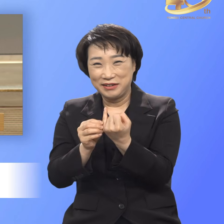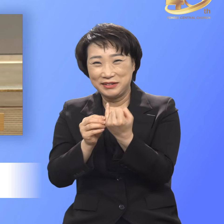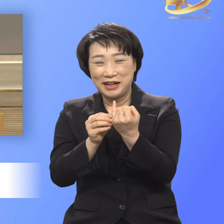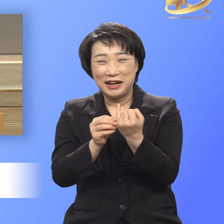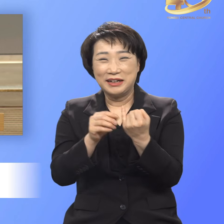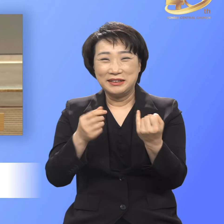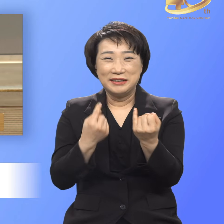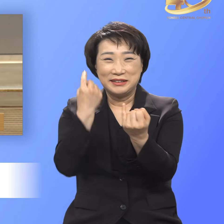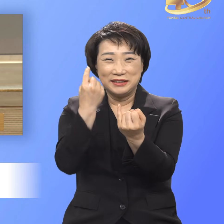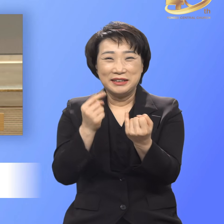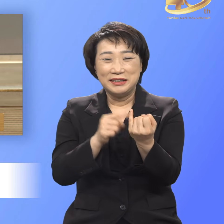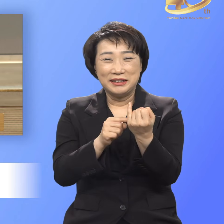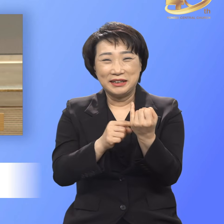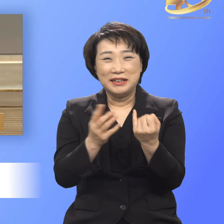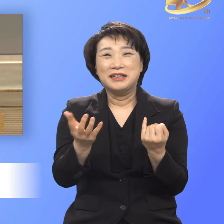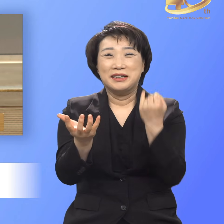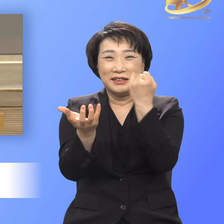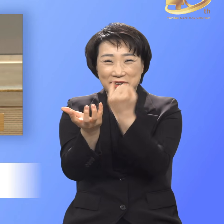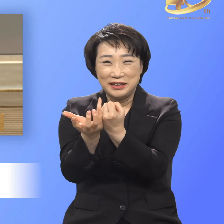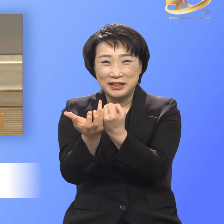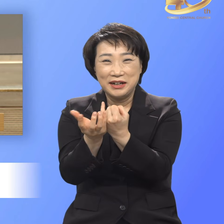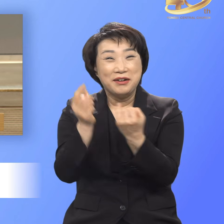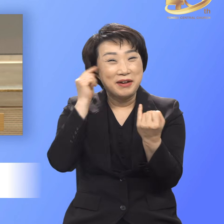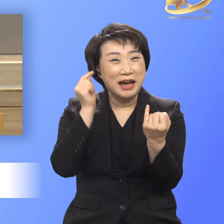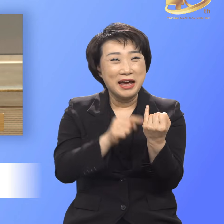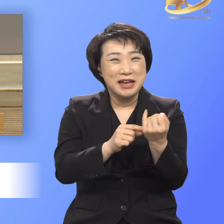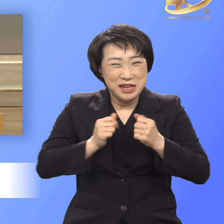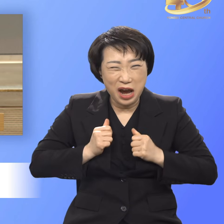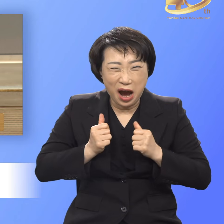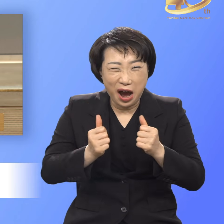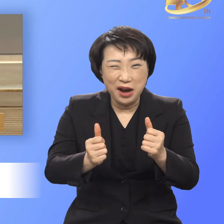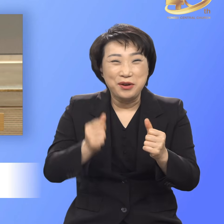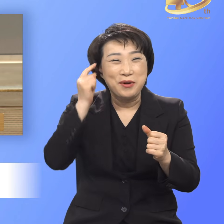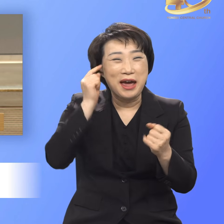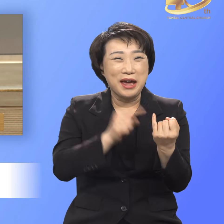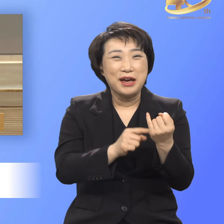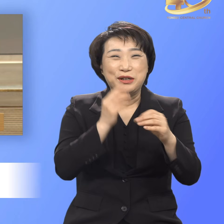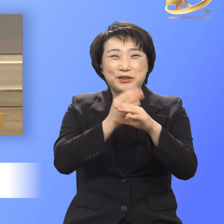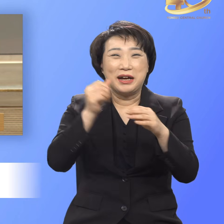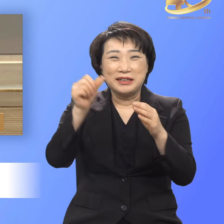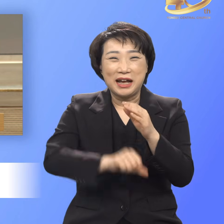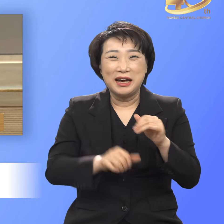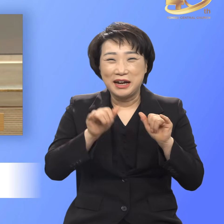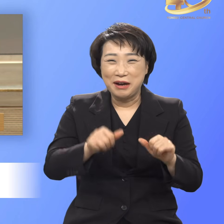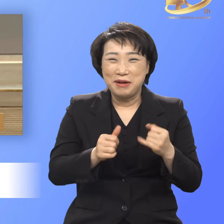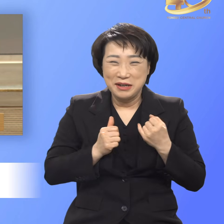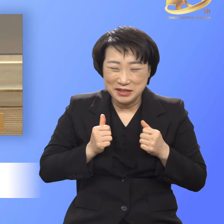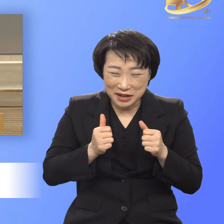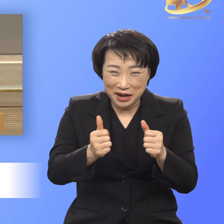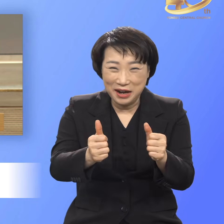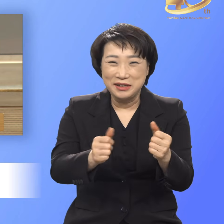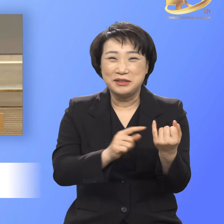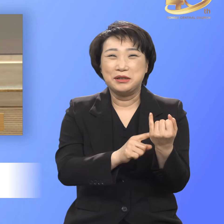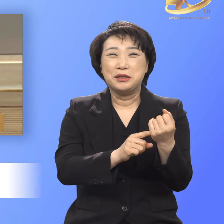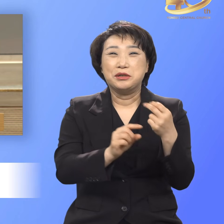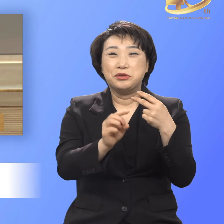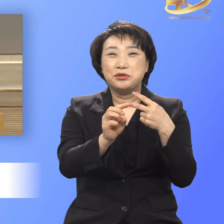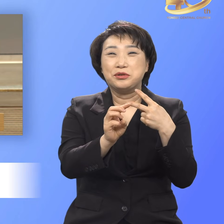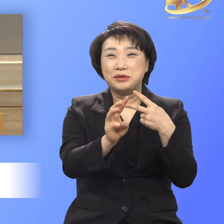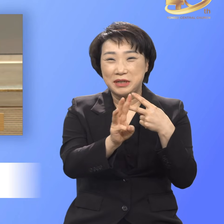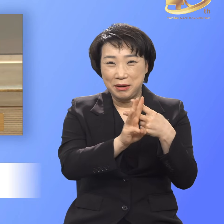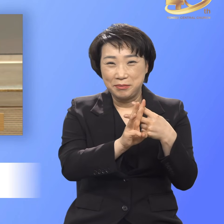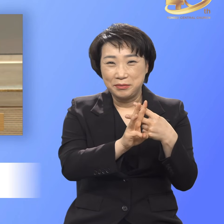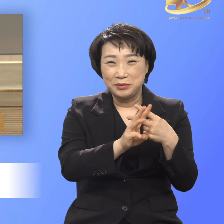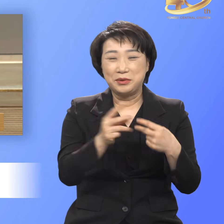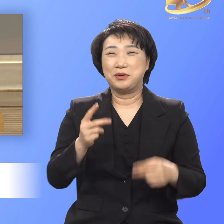열심히 합니다. 열심히 해야 도둑이 탈락될까봐 막 열심히 합니다. 중학교 3학년까지.